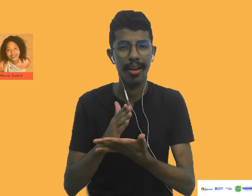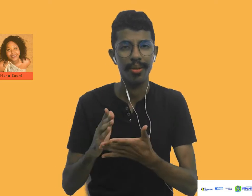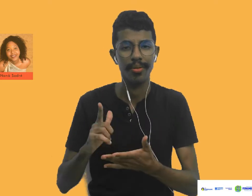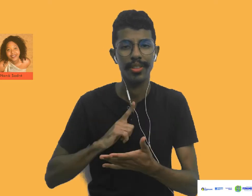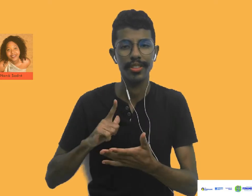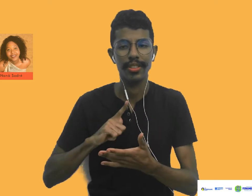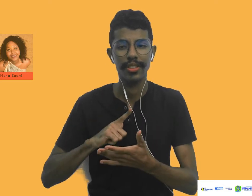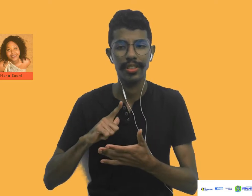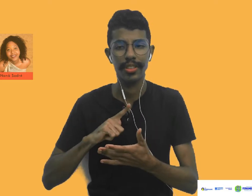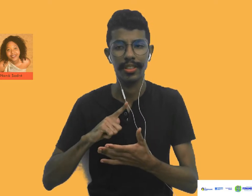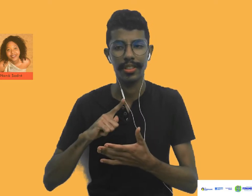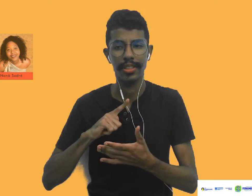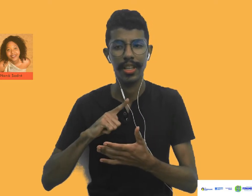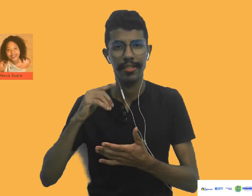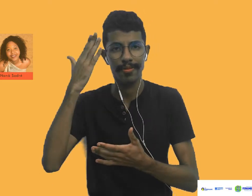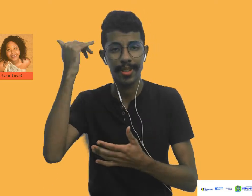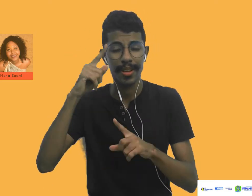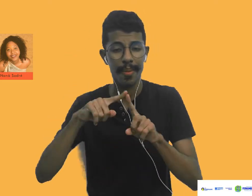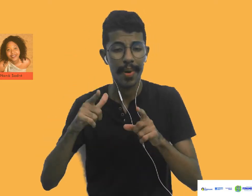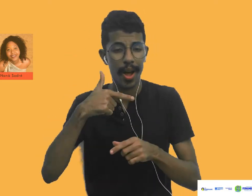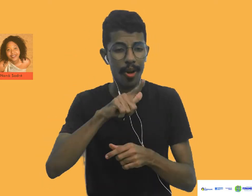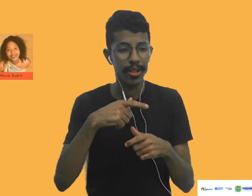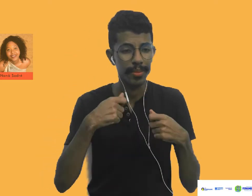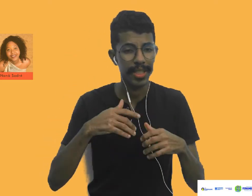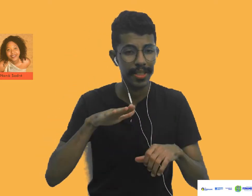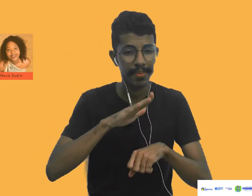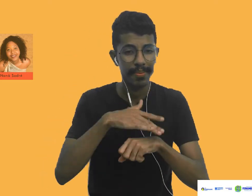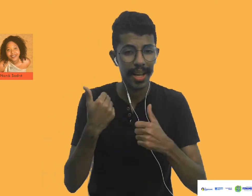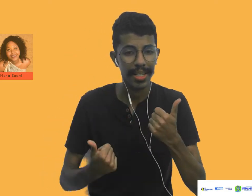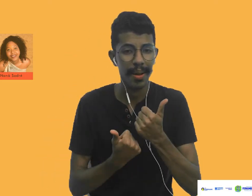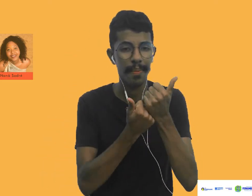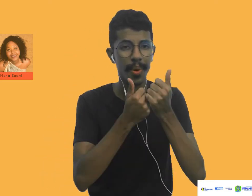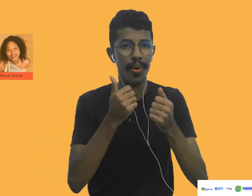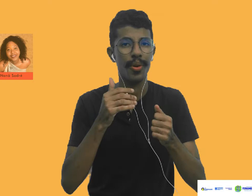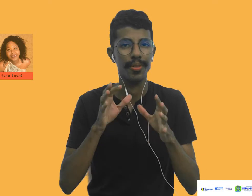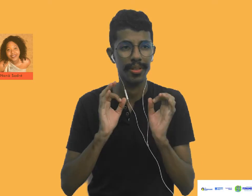sucesso, outras precisam de mais força e encaminhamento, né?